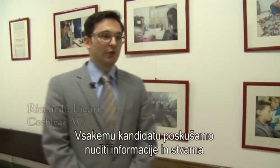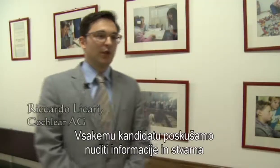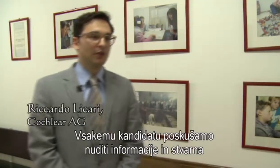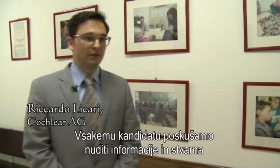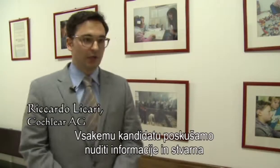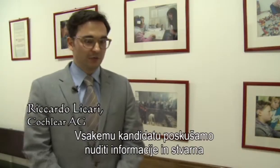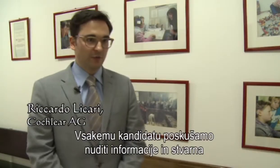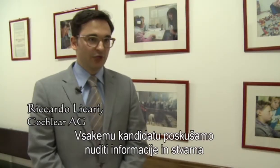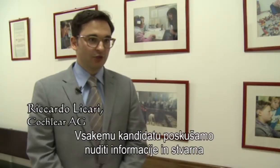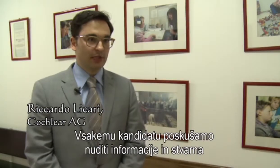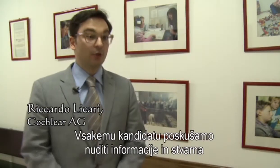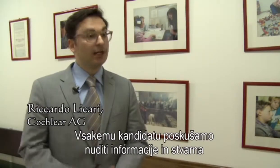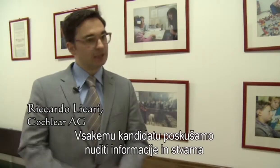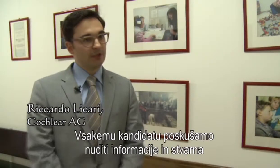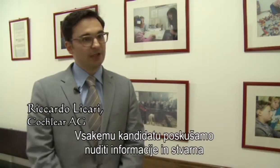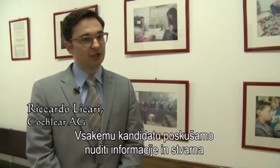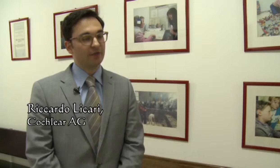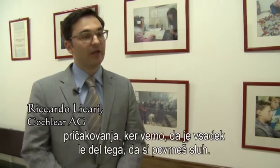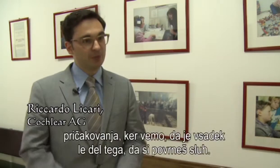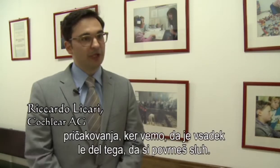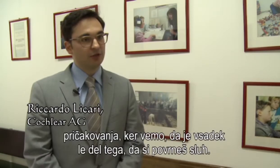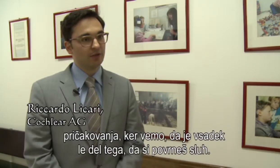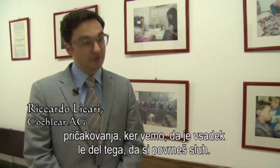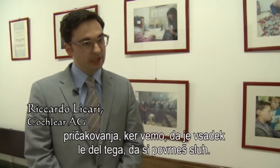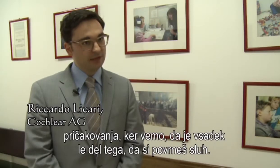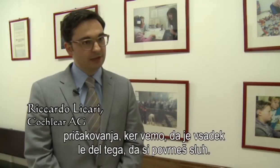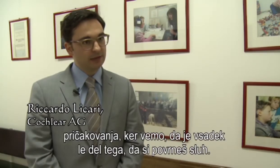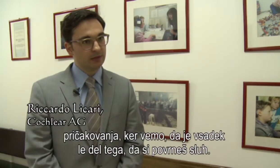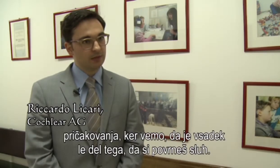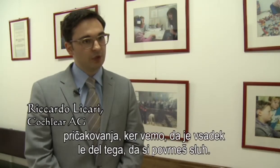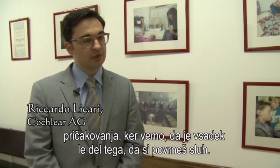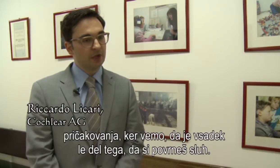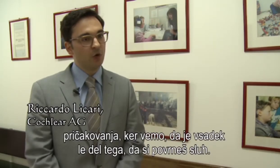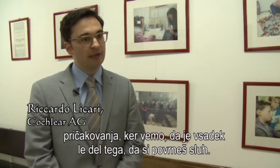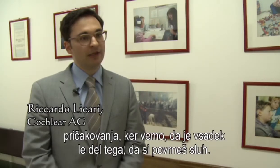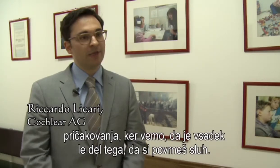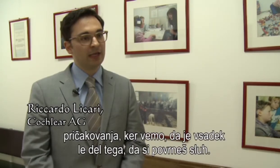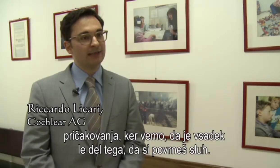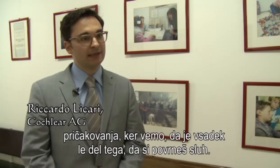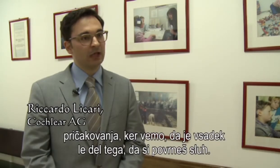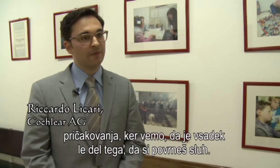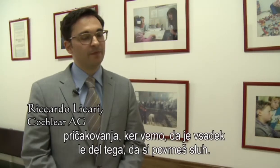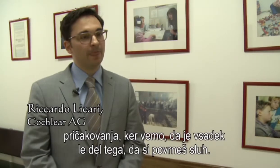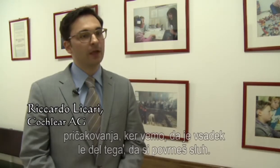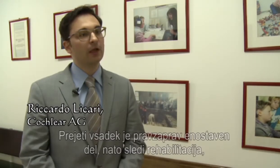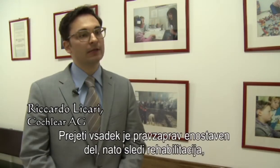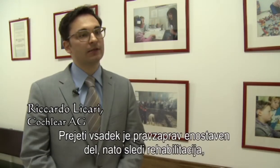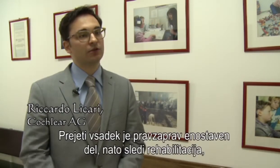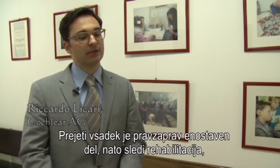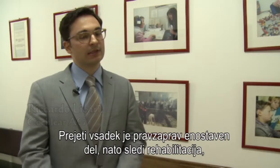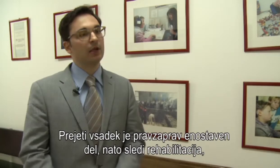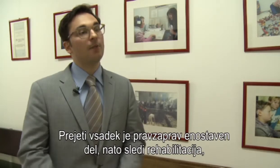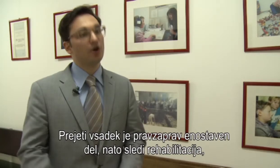Well, we try to give the right information and the right expectations of every patient, of every candidate, because we know getting an implant itself